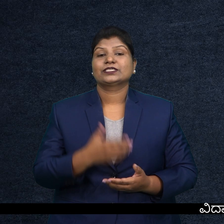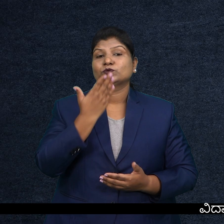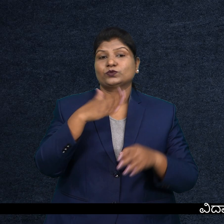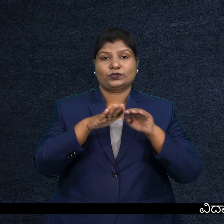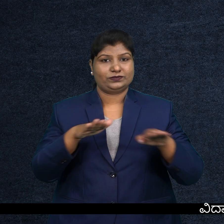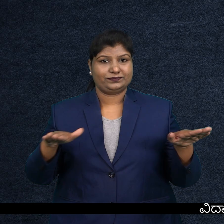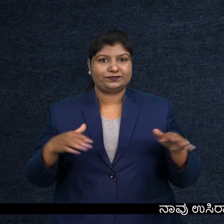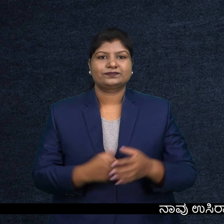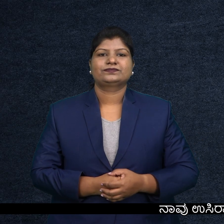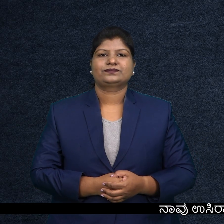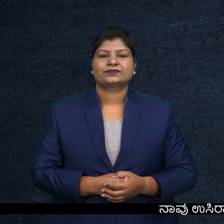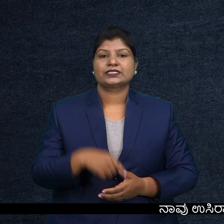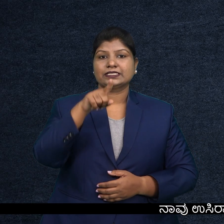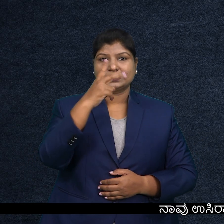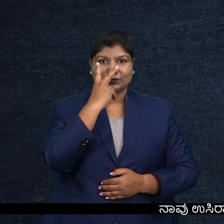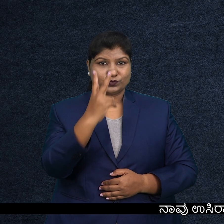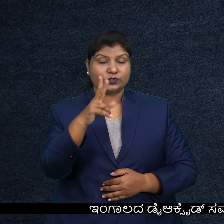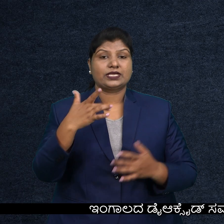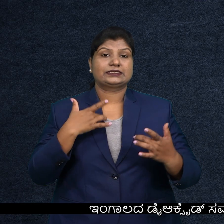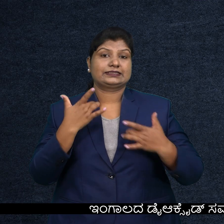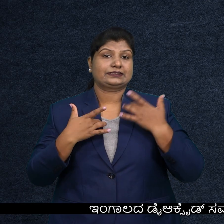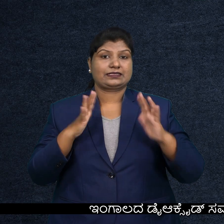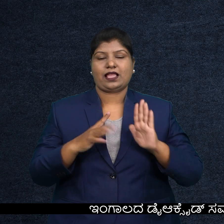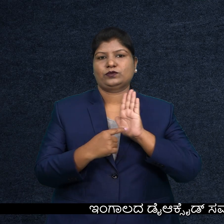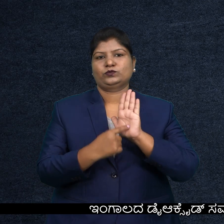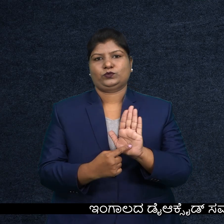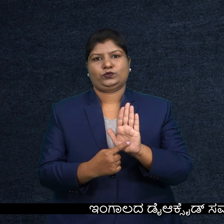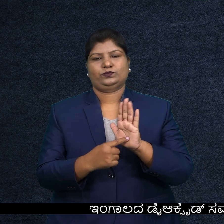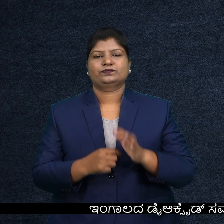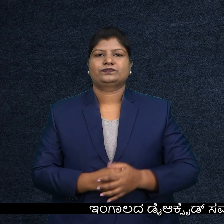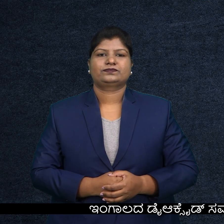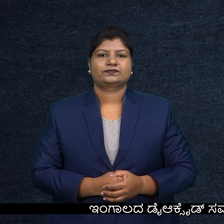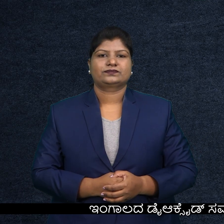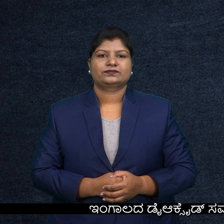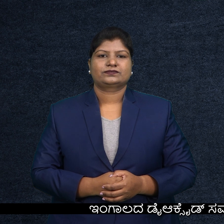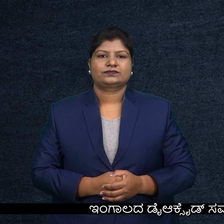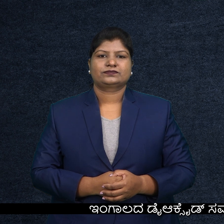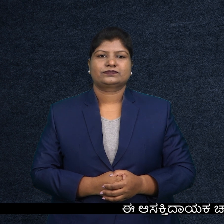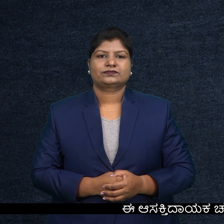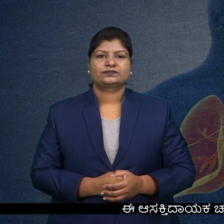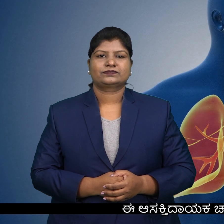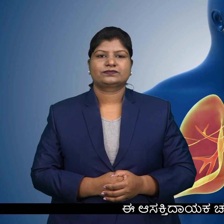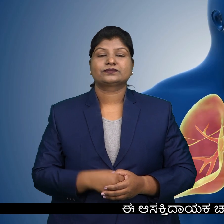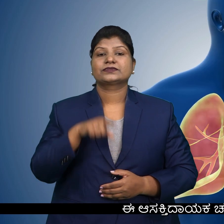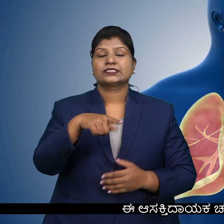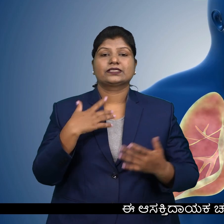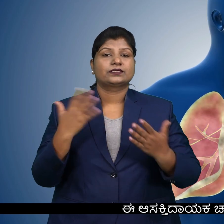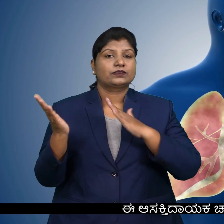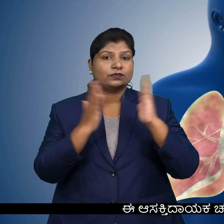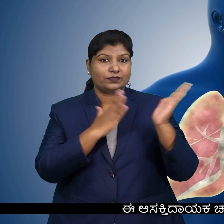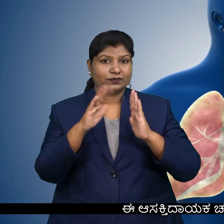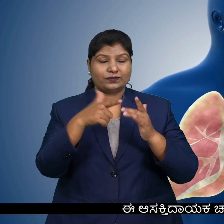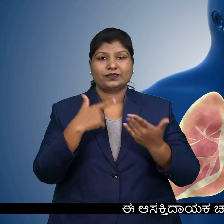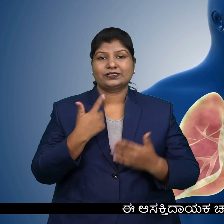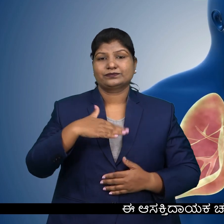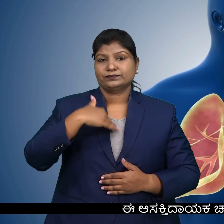ವಿದ್ಯಾರ್ಥಿಗಳೇ, ನಾವು ಉಸಿರಾಡುವ ಗಾಳಿಯಲ್ಲಿ ಇಂಗಾಲದ ಡೈಆಕ್ಸೈಡ್ ಸಮೃದ್ಧವಾಗಿದೆ ಎಂದು ತೋರಿಸಲು ಈ ಆಸಕ್ತಿದಾಯಕ